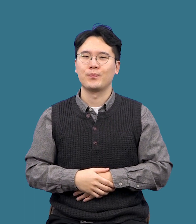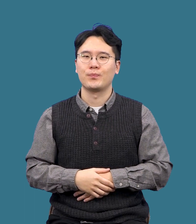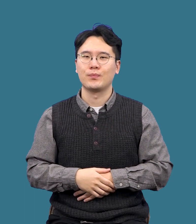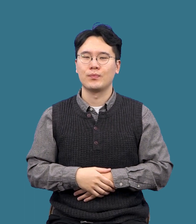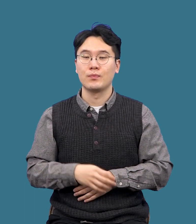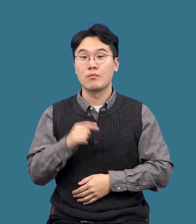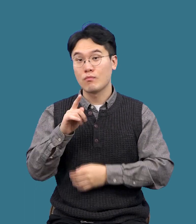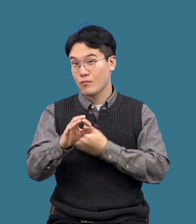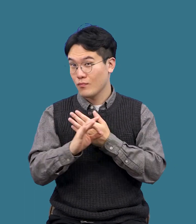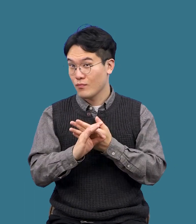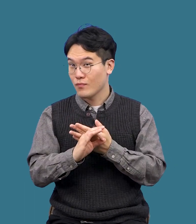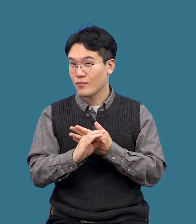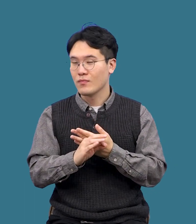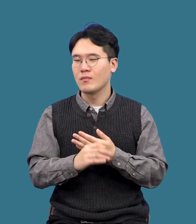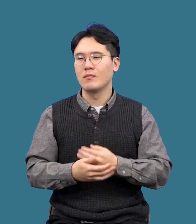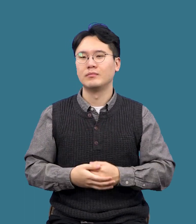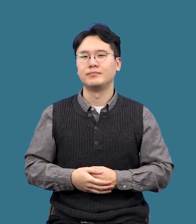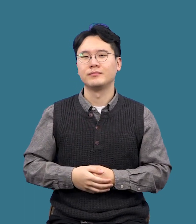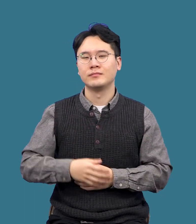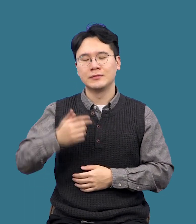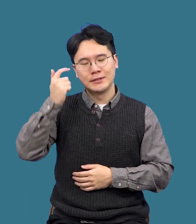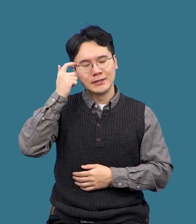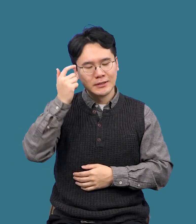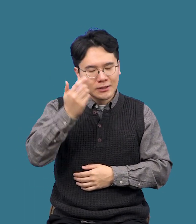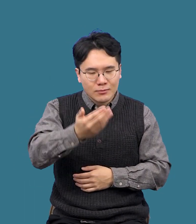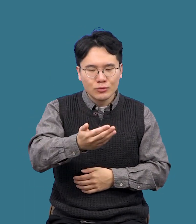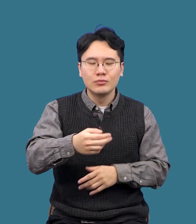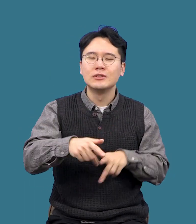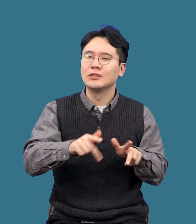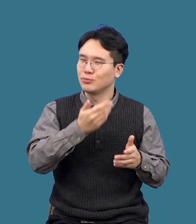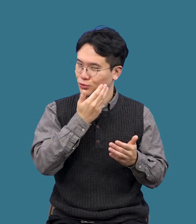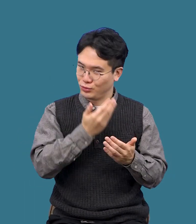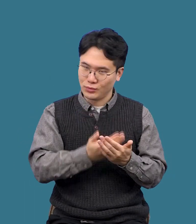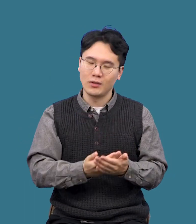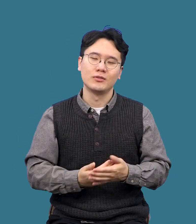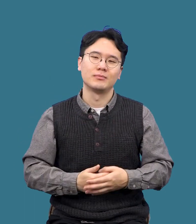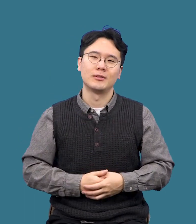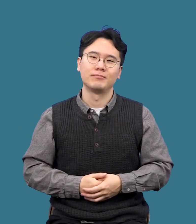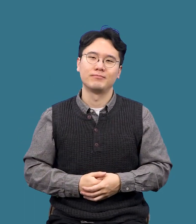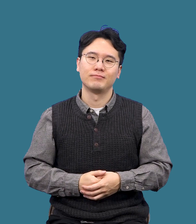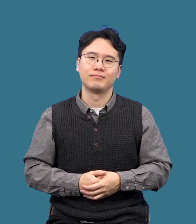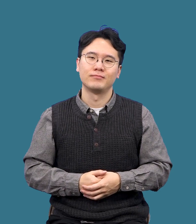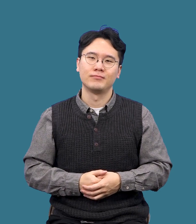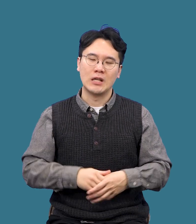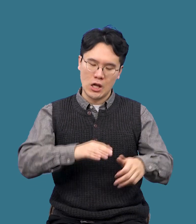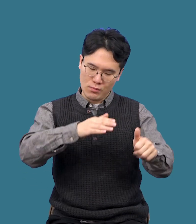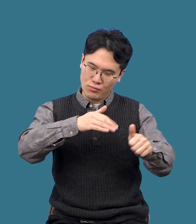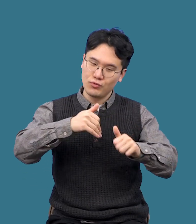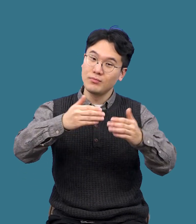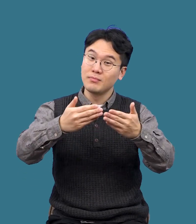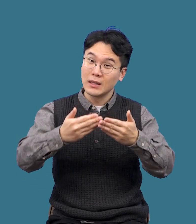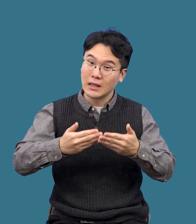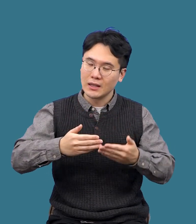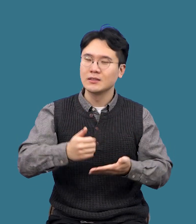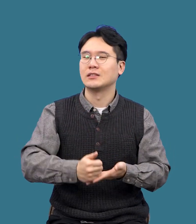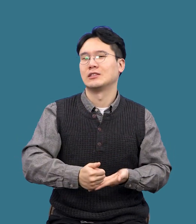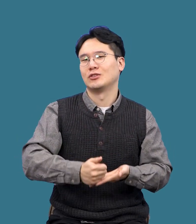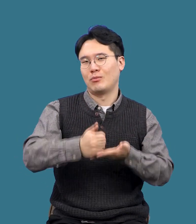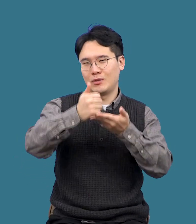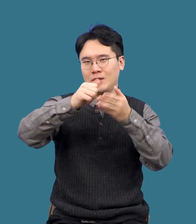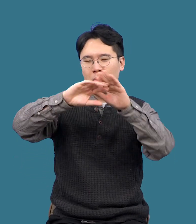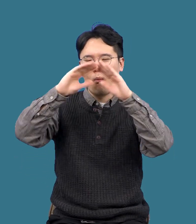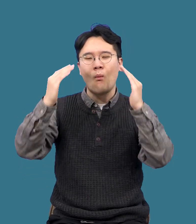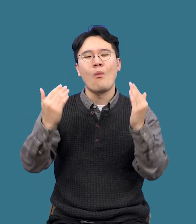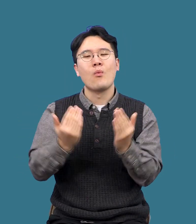그렇다면 이 질문은 지금도 중요한 것입니다. 자, 부름받아 섬기는 모든